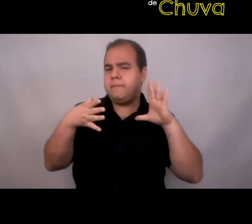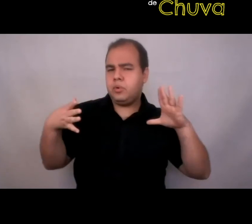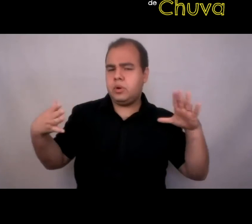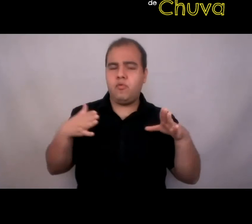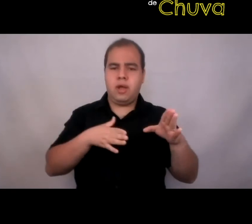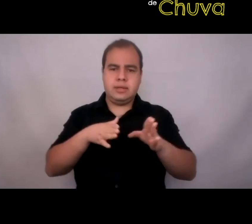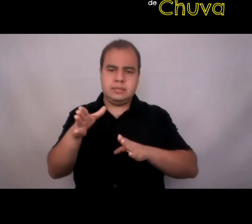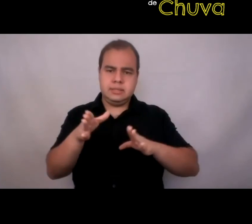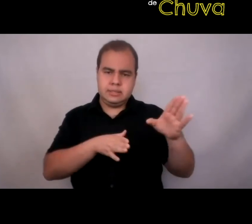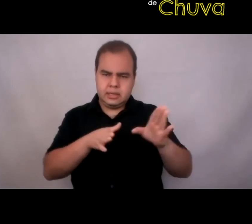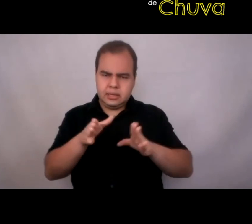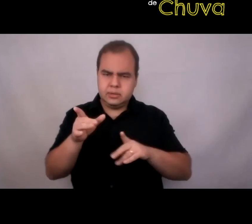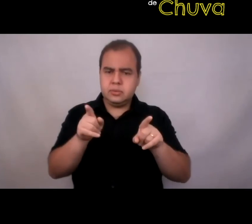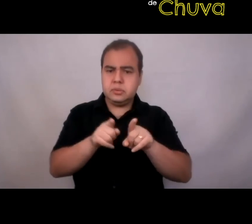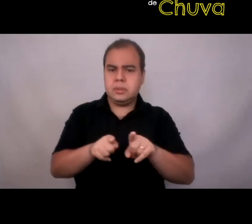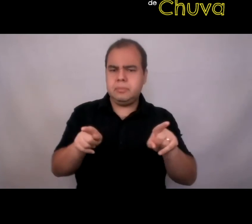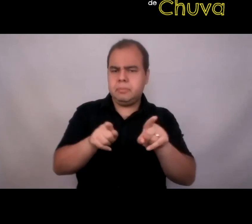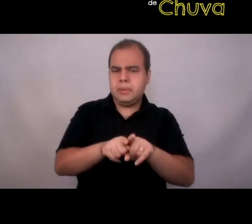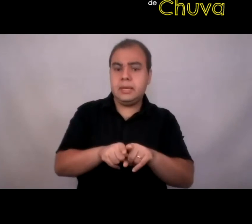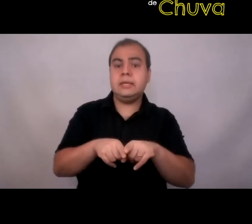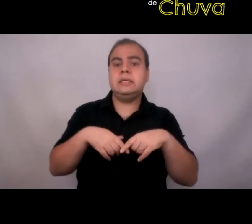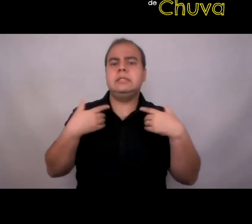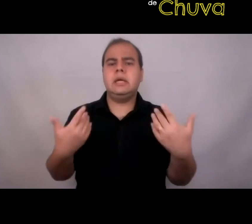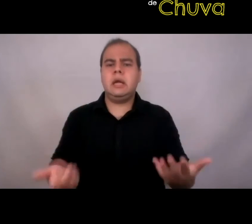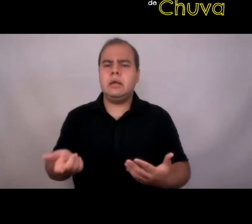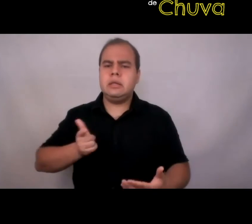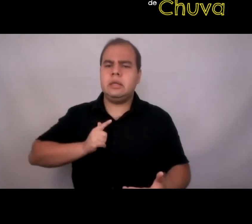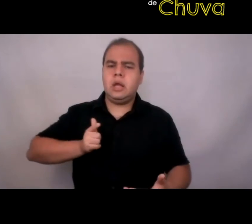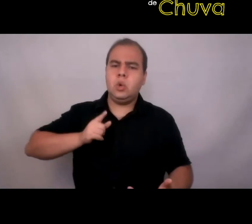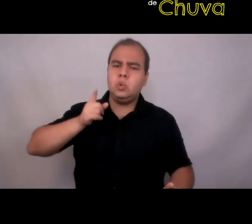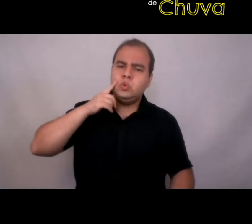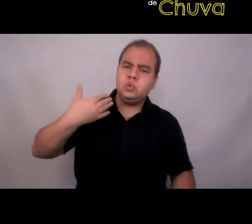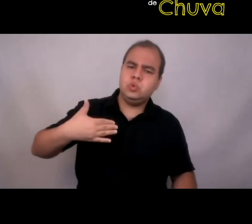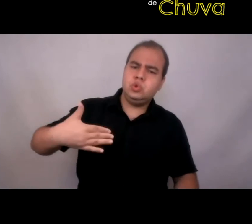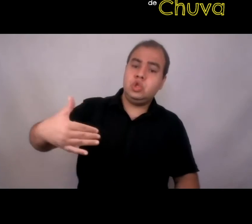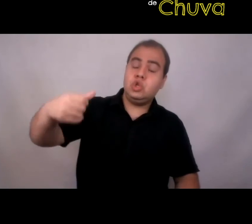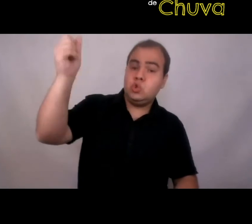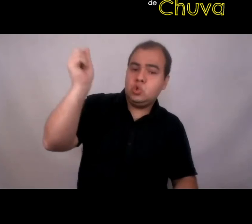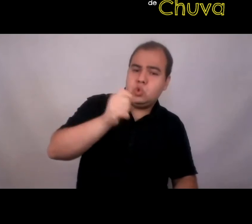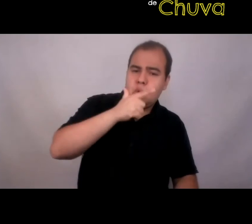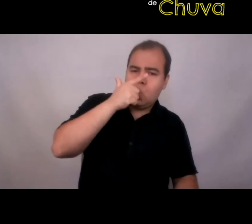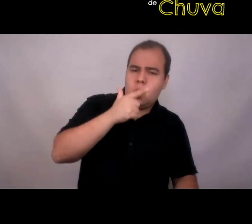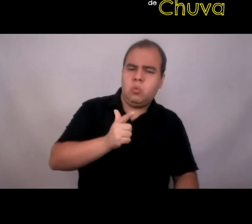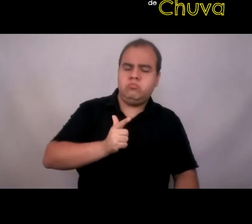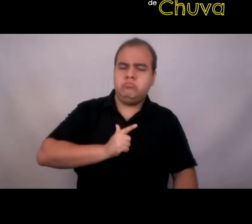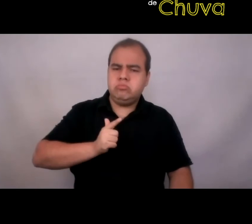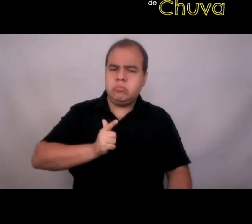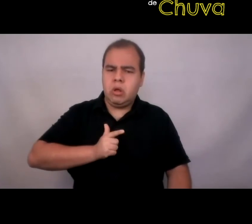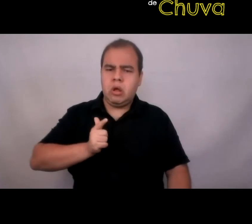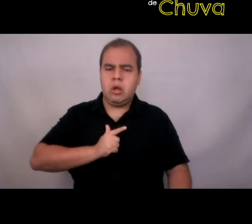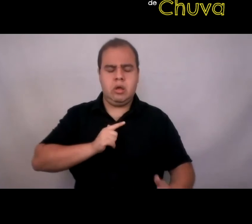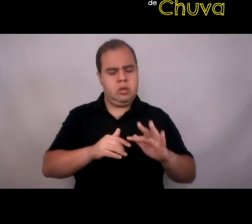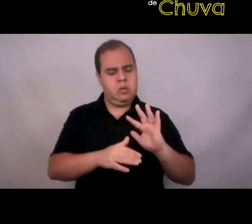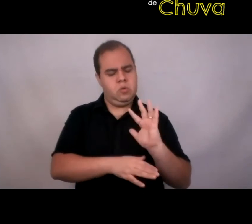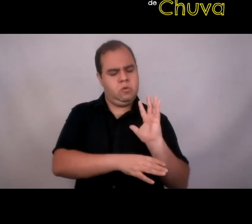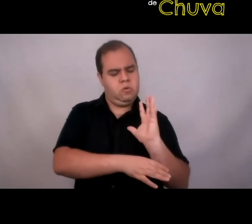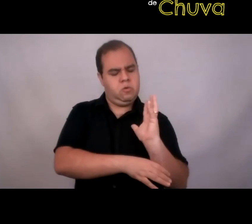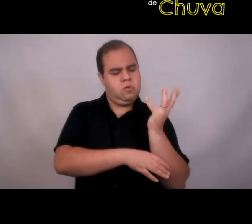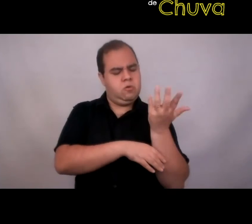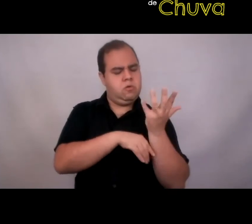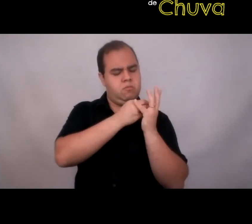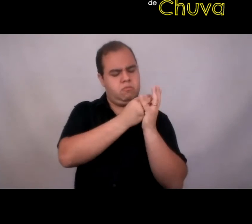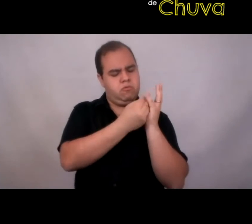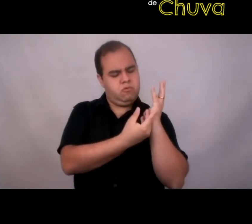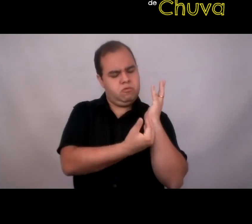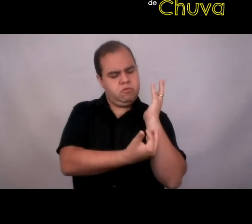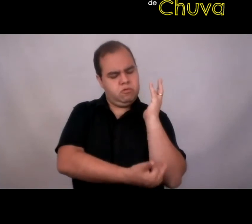plantas, tá? E aí, à medida que vão passando os dias de sol, as plantas vão evapotranspirando, vai reduzindo essa